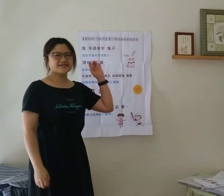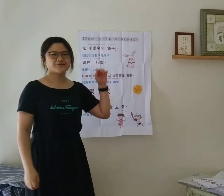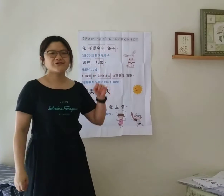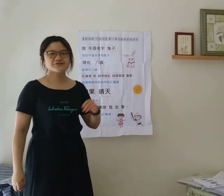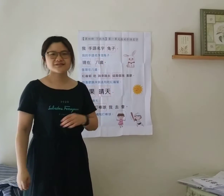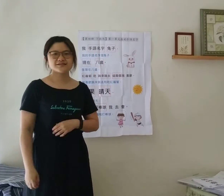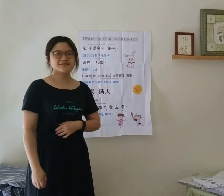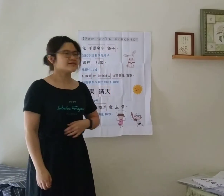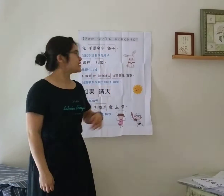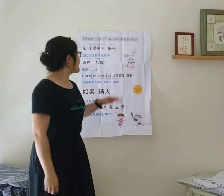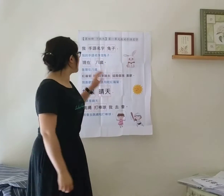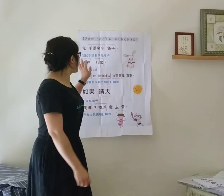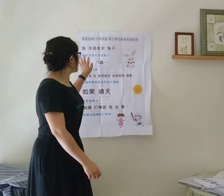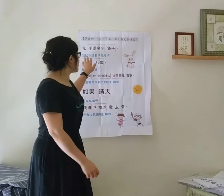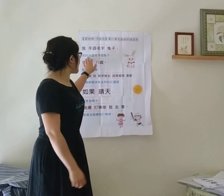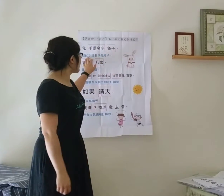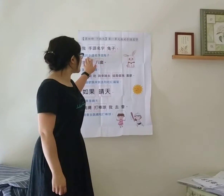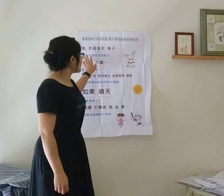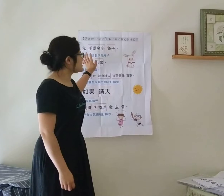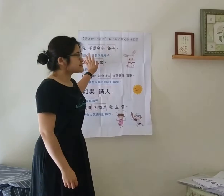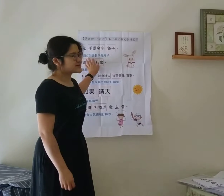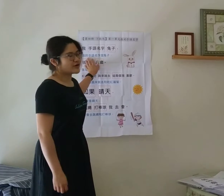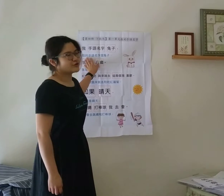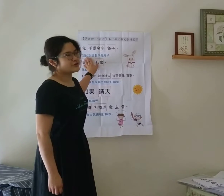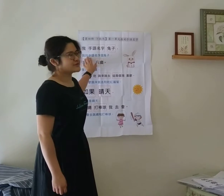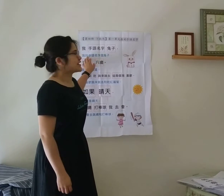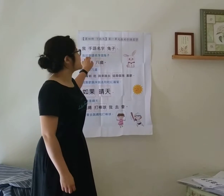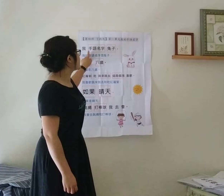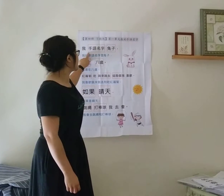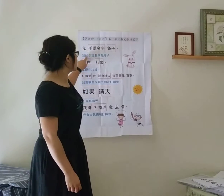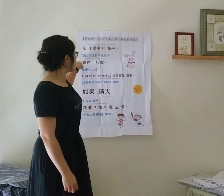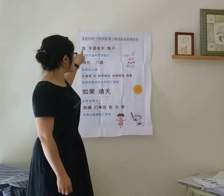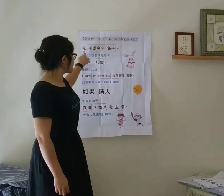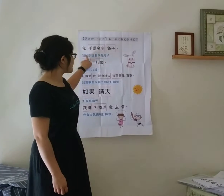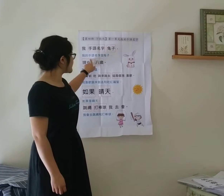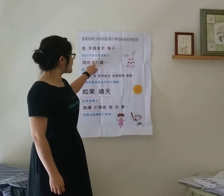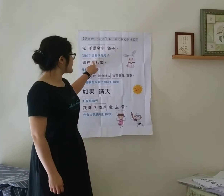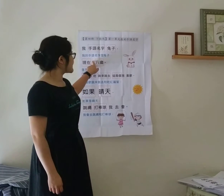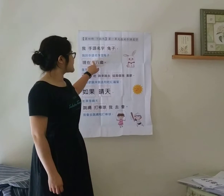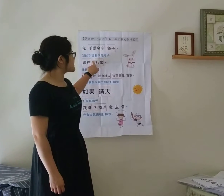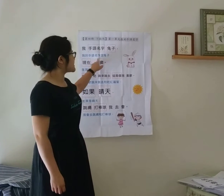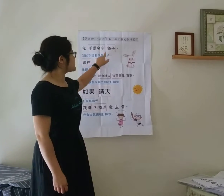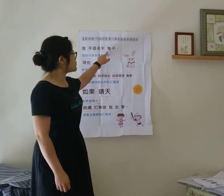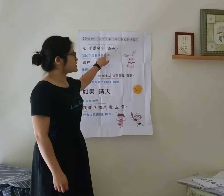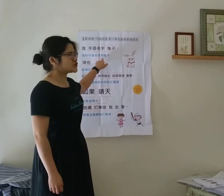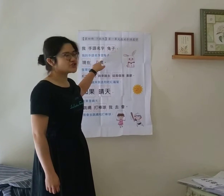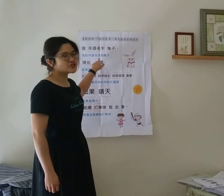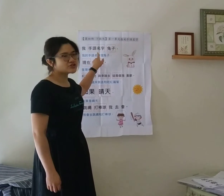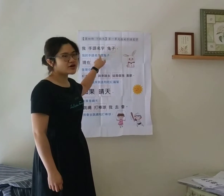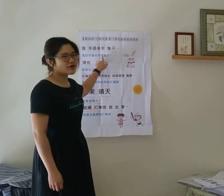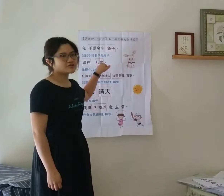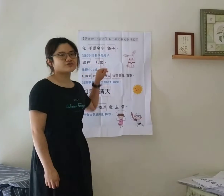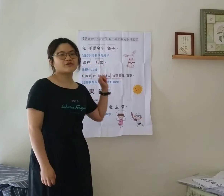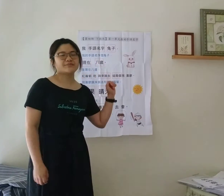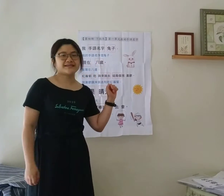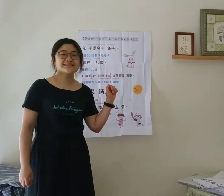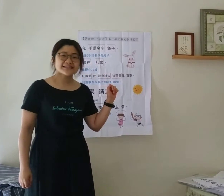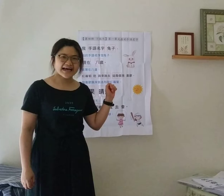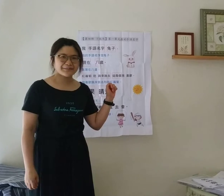兔子，它呢手语通常省略的，也省略是哦。所以我们一起来比